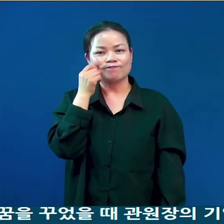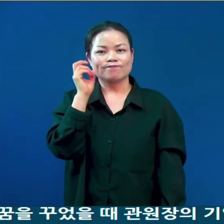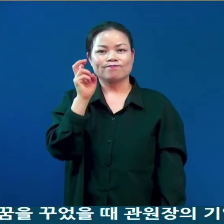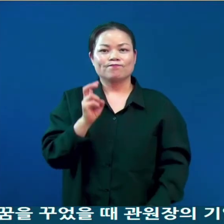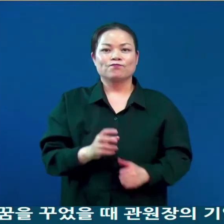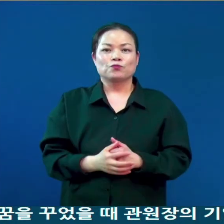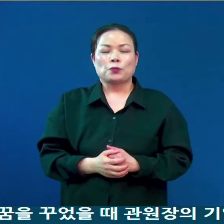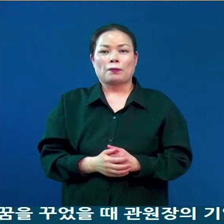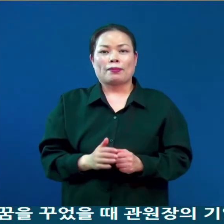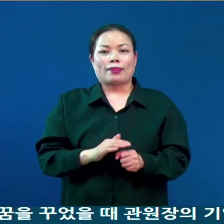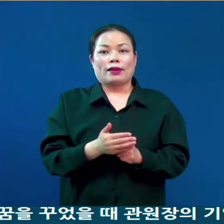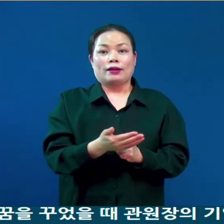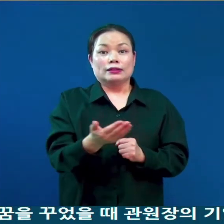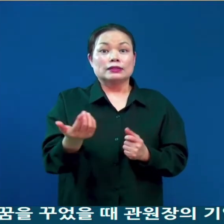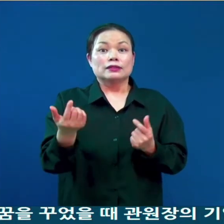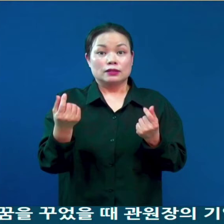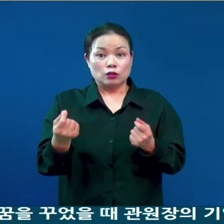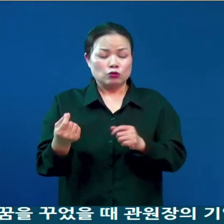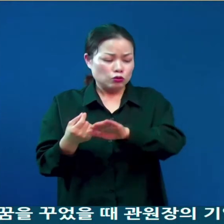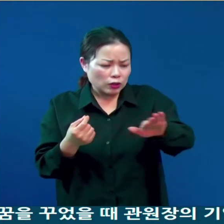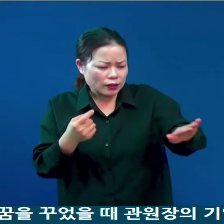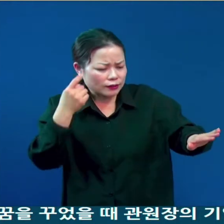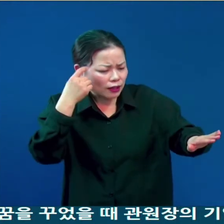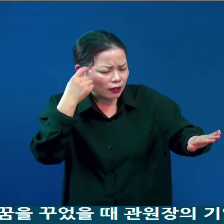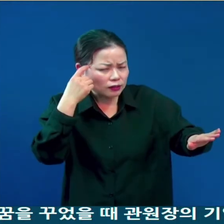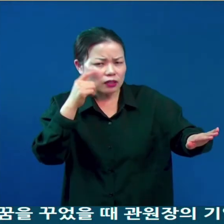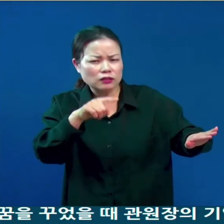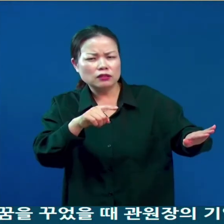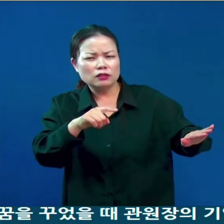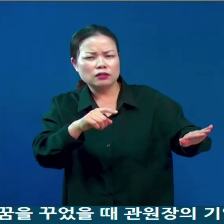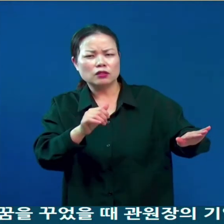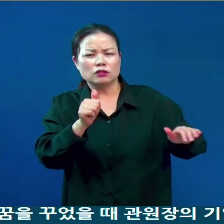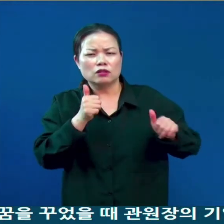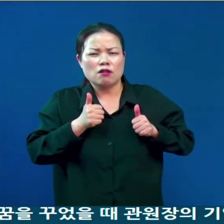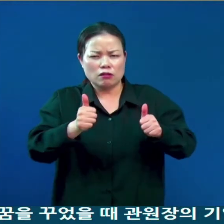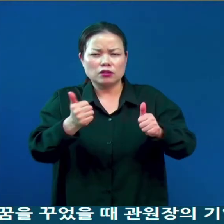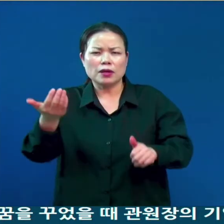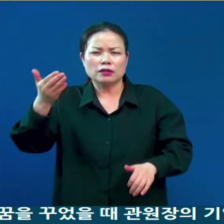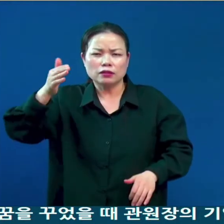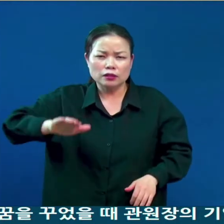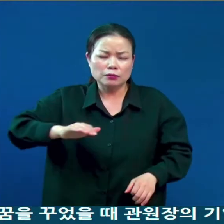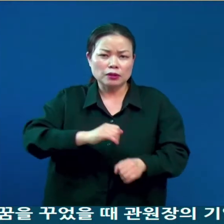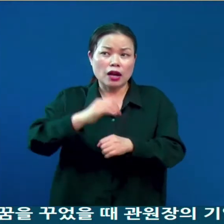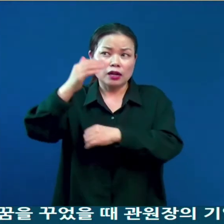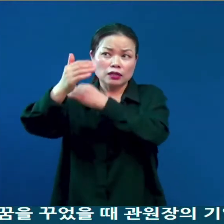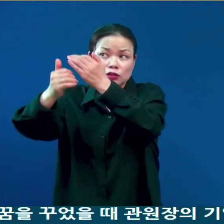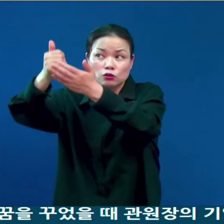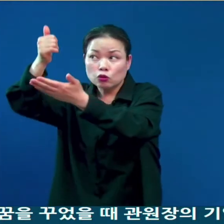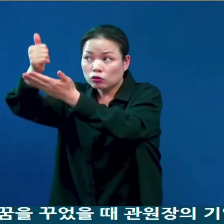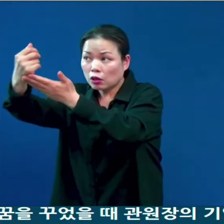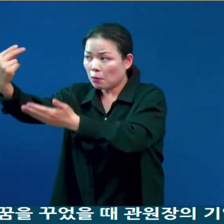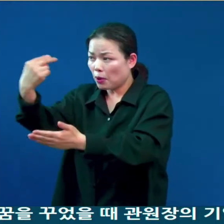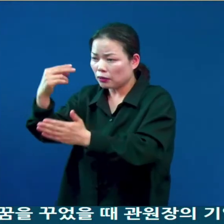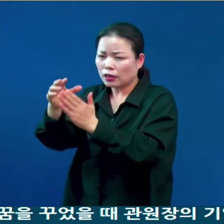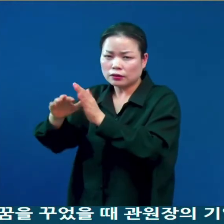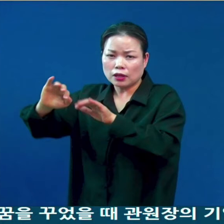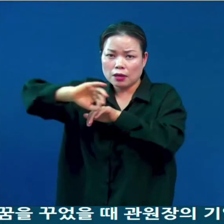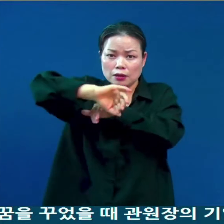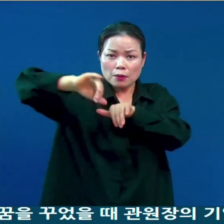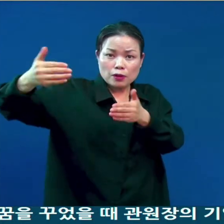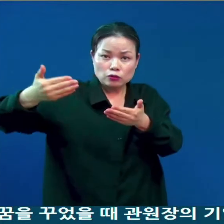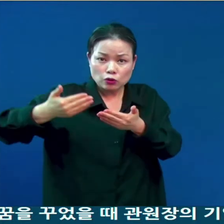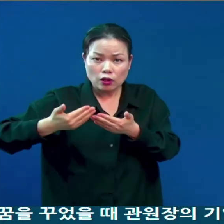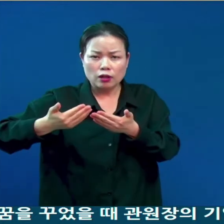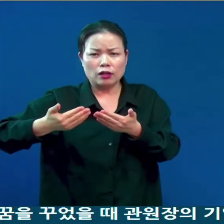것입니다. 사랑하는 여러분, 이처럼 우리가 생각할 때는 그것이 최선인 것 같지만 하나님이 보실 때는 하나님께서 개입하시고 하나님의